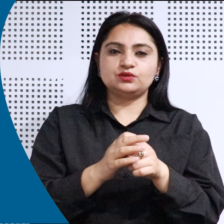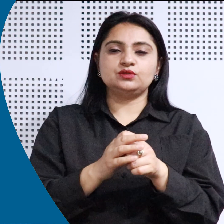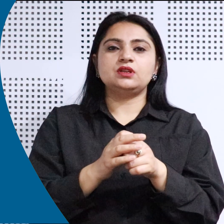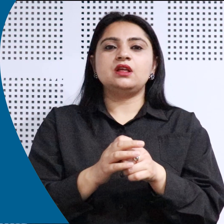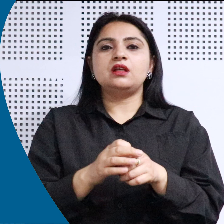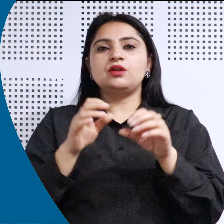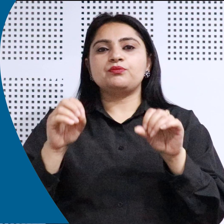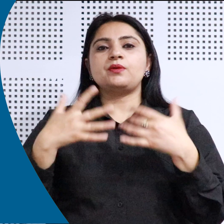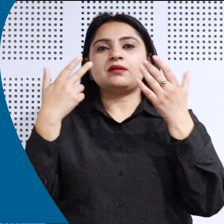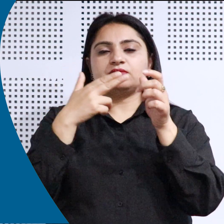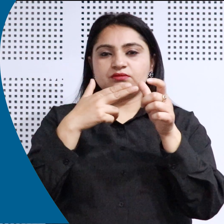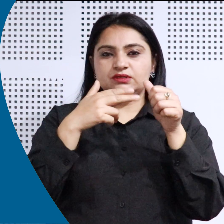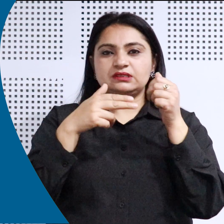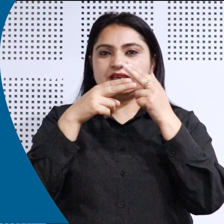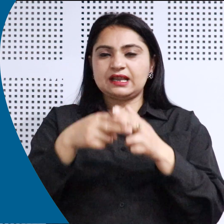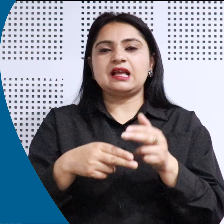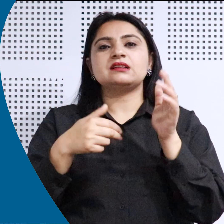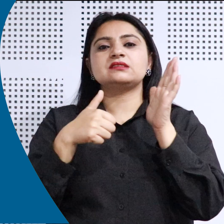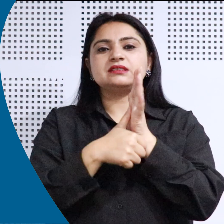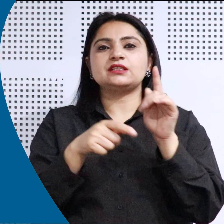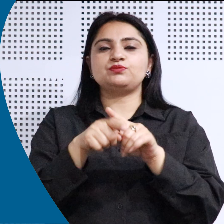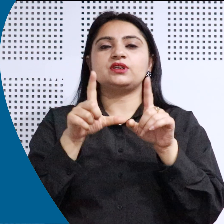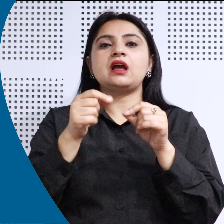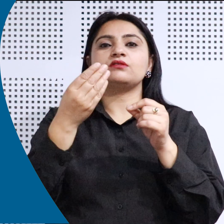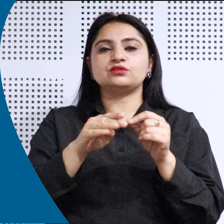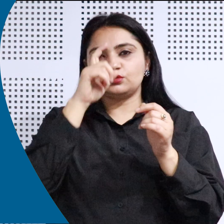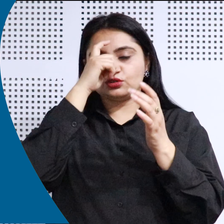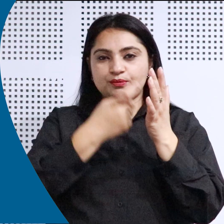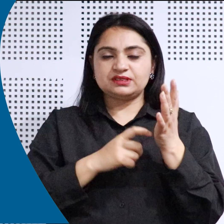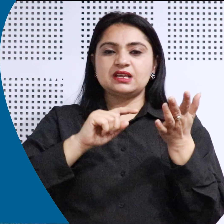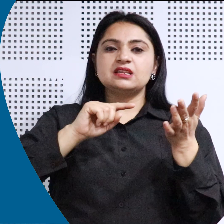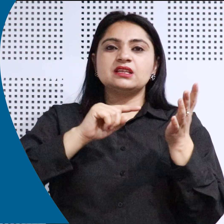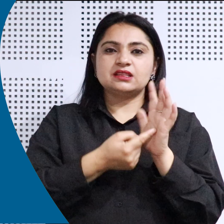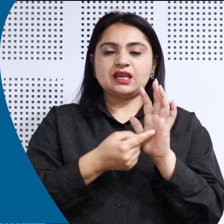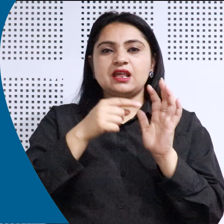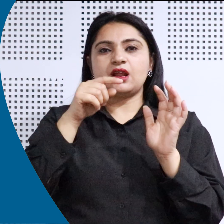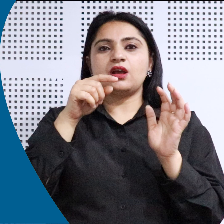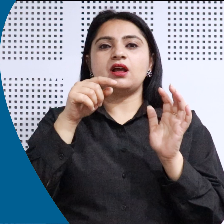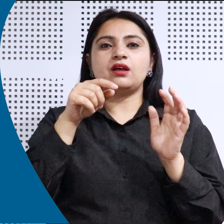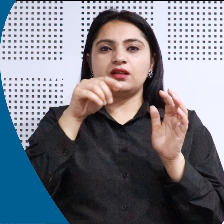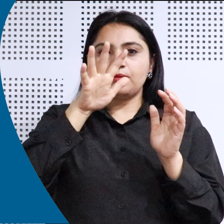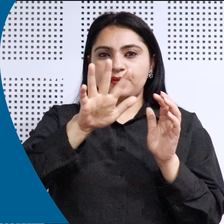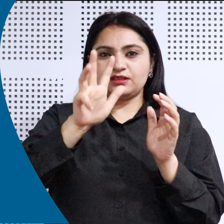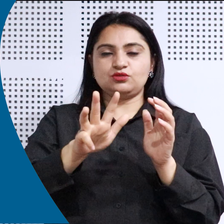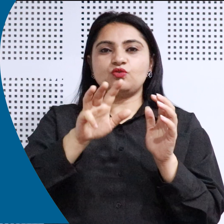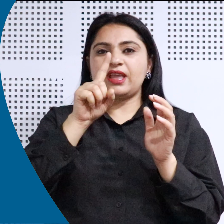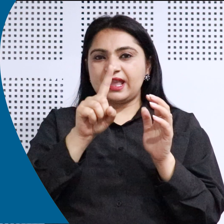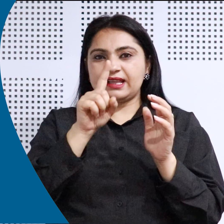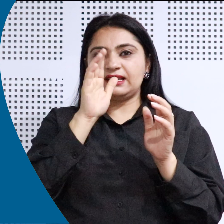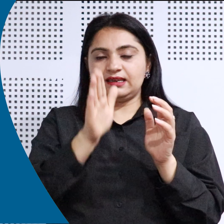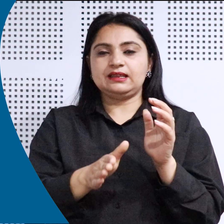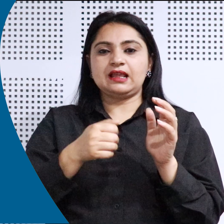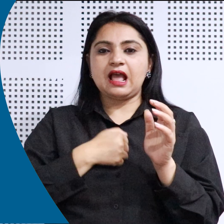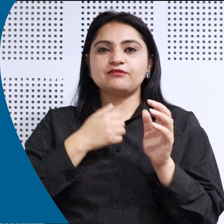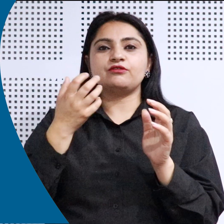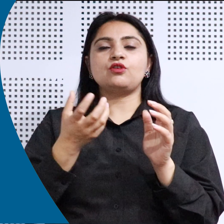परीक्षण पनि जरुरी हुन्छ। संविधानको धारा 59(1) संघ, प्रदेश र स्थानीय तहले आफ्नो आर्थिक